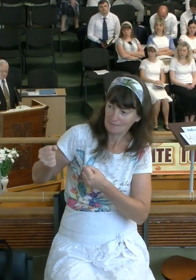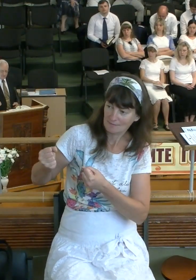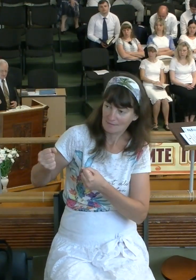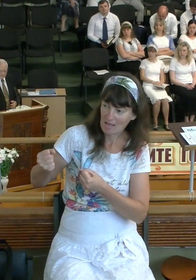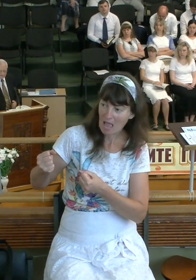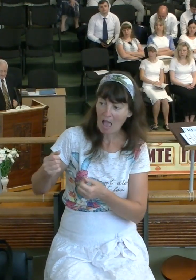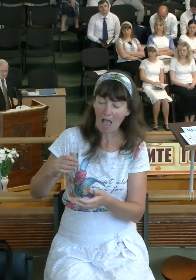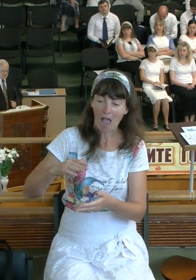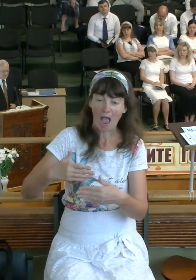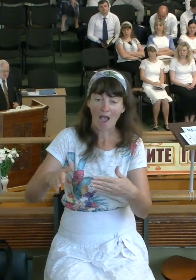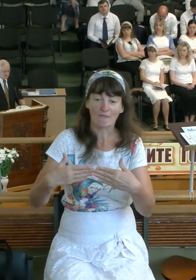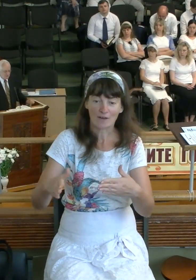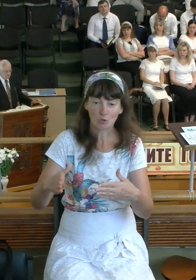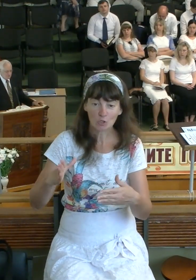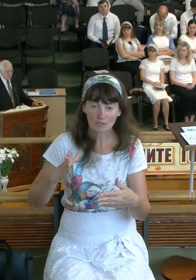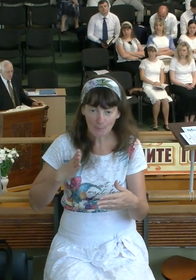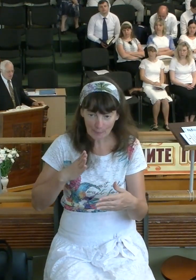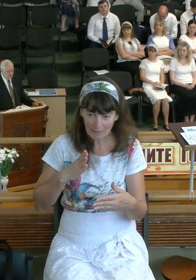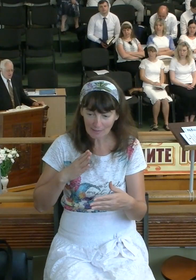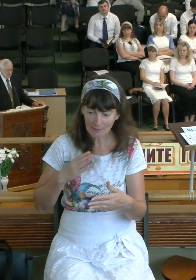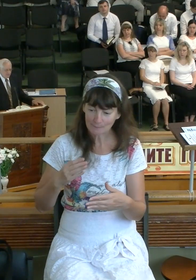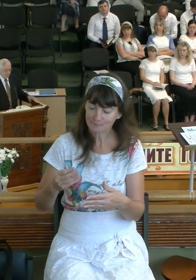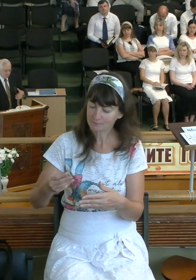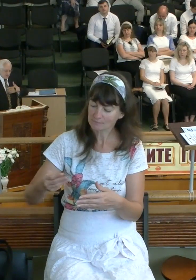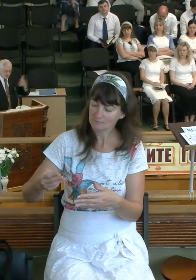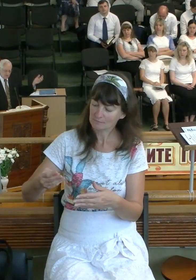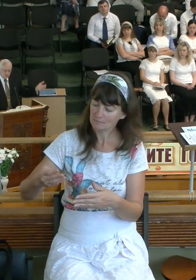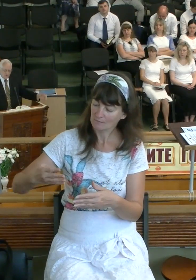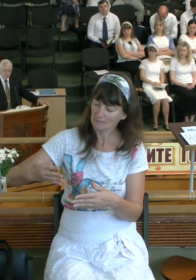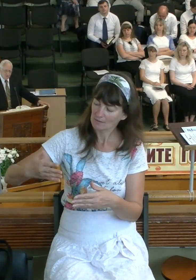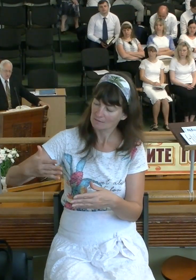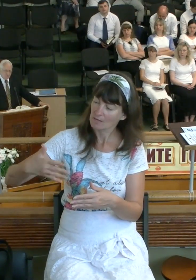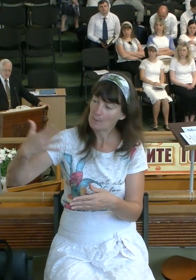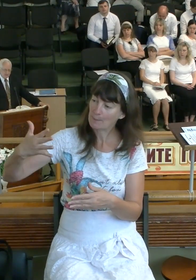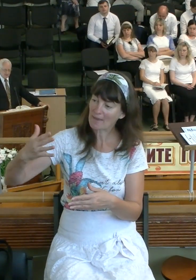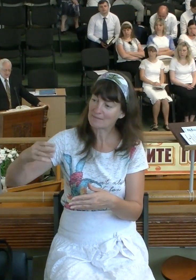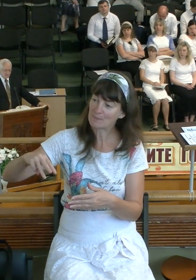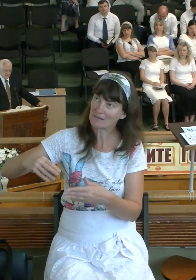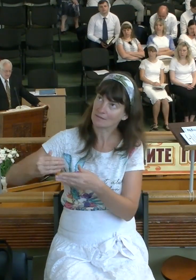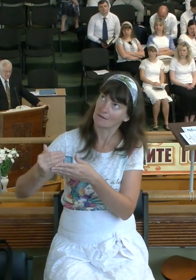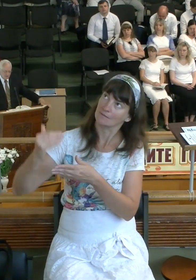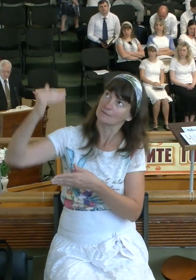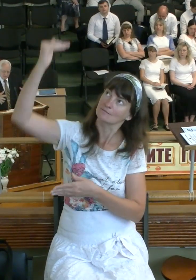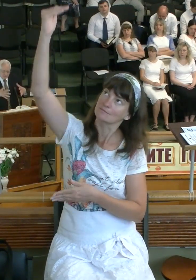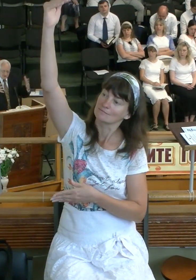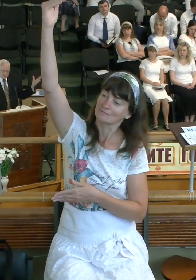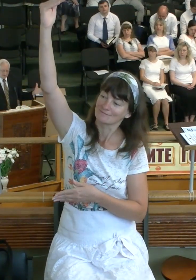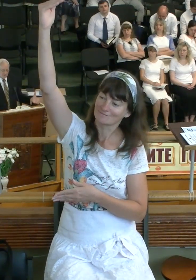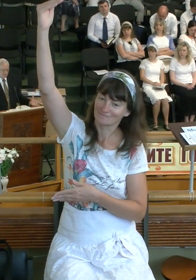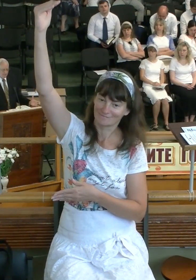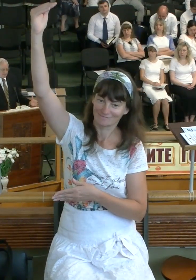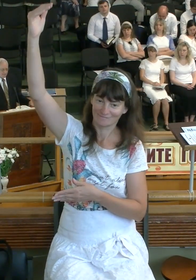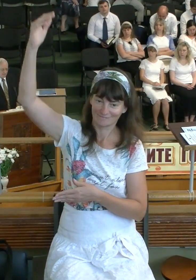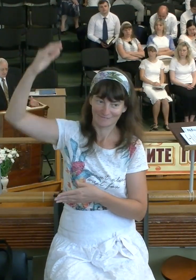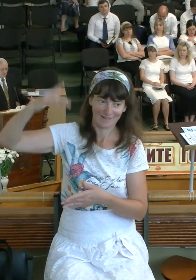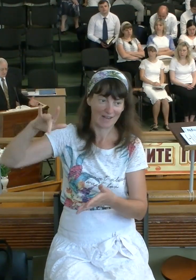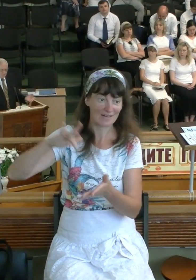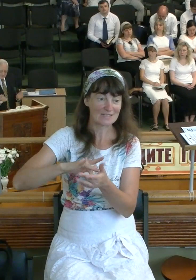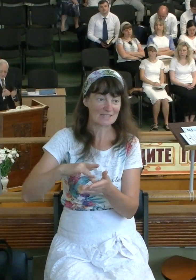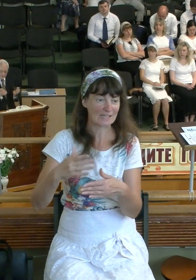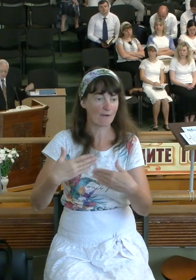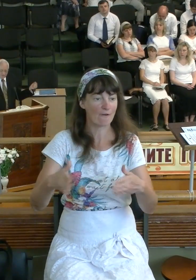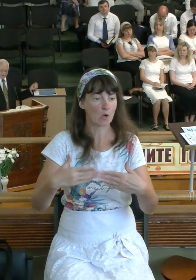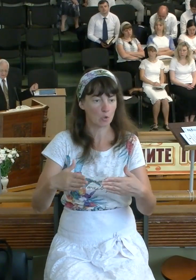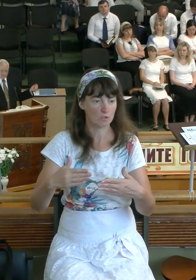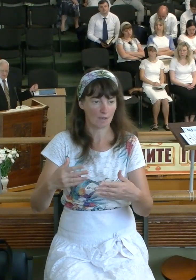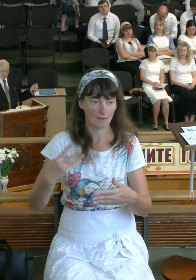только ослиной челюстью многих противников мог убить, был непобедимый,